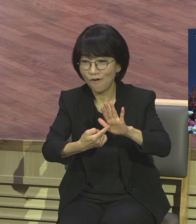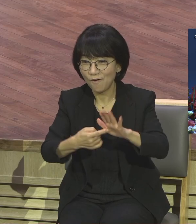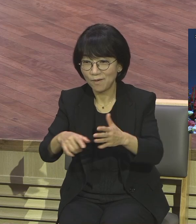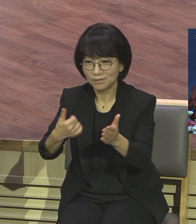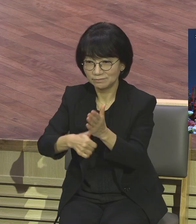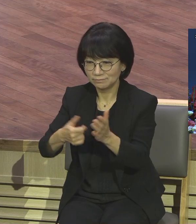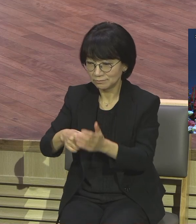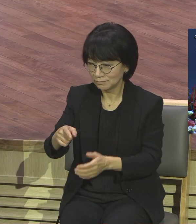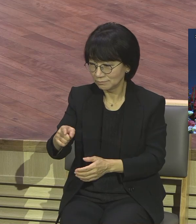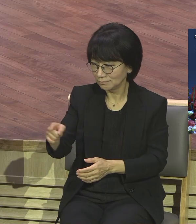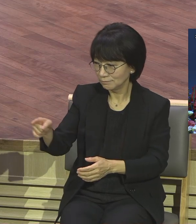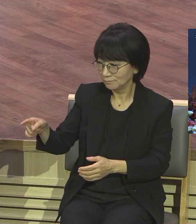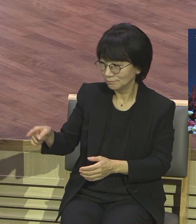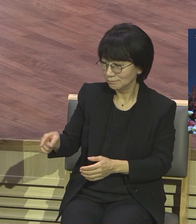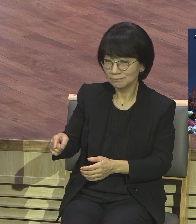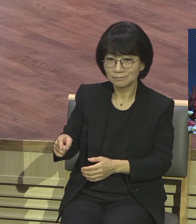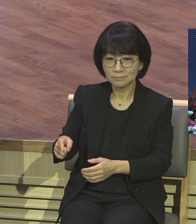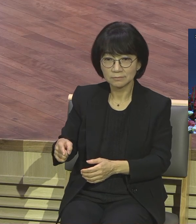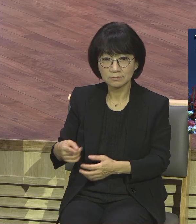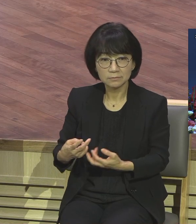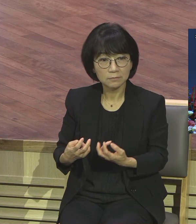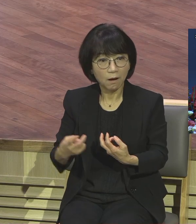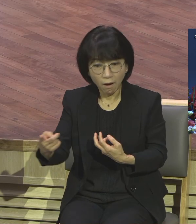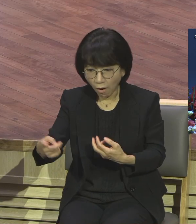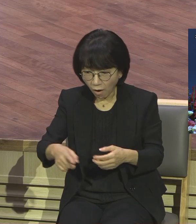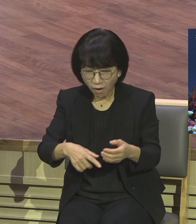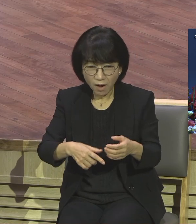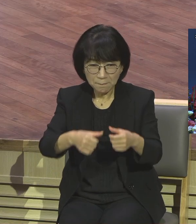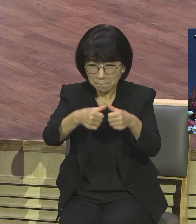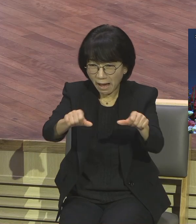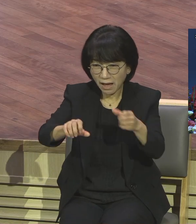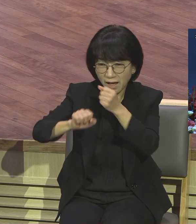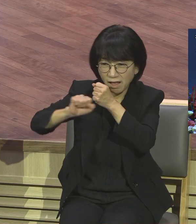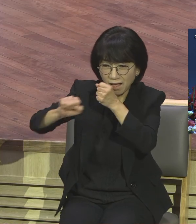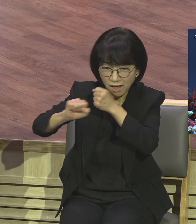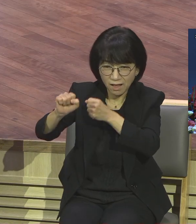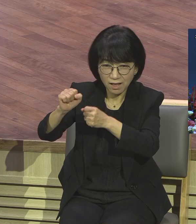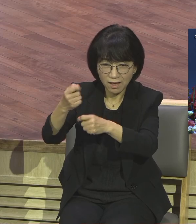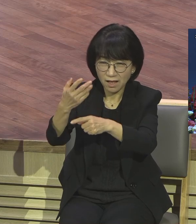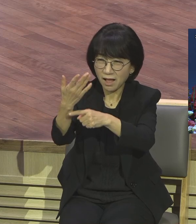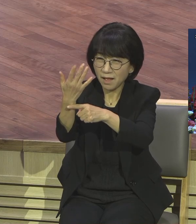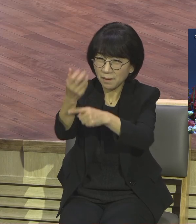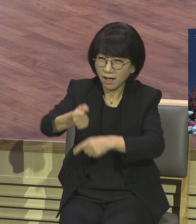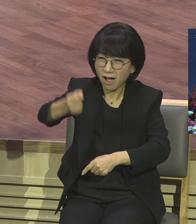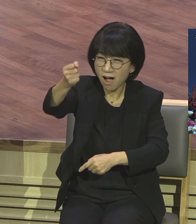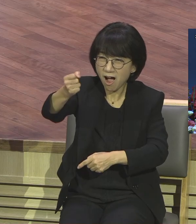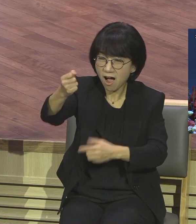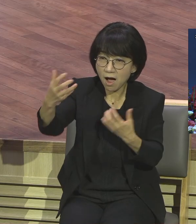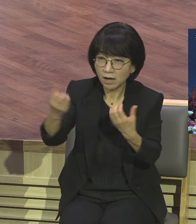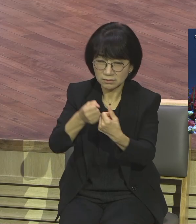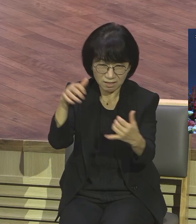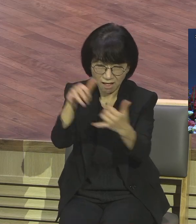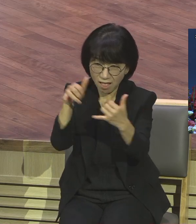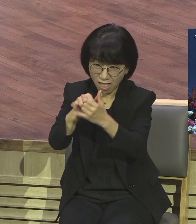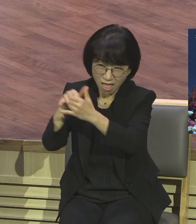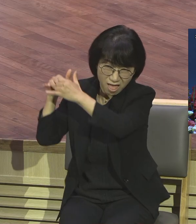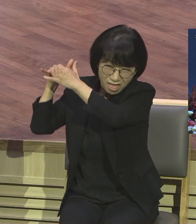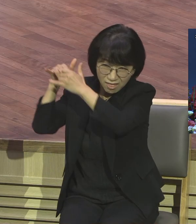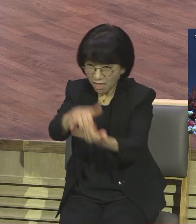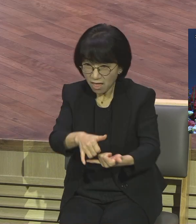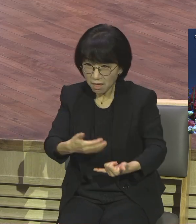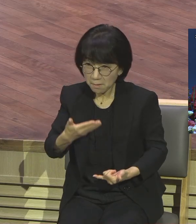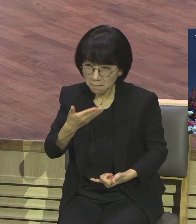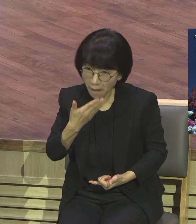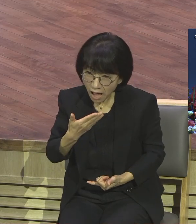도대체 인간의 기준으로 어떻게 이 도구를 가지고 승리할 수 있냐? 이해 안 되죠. 이해 안 돼. 어떻게